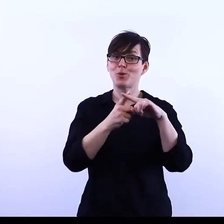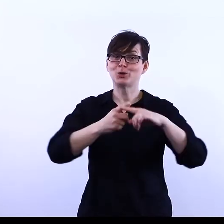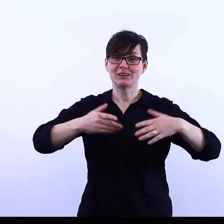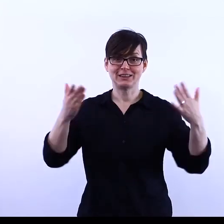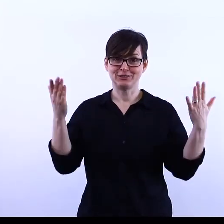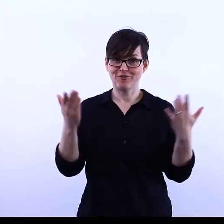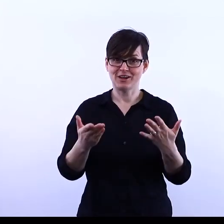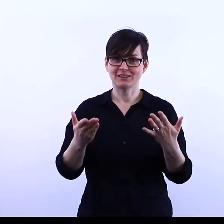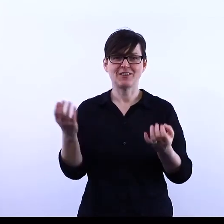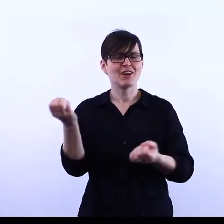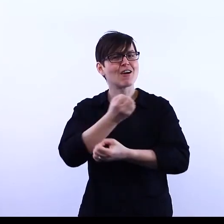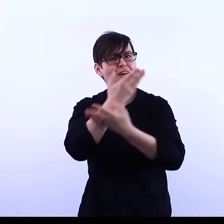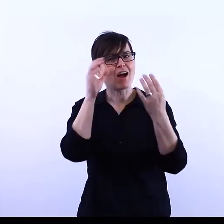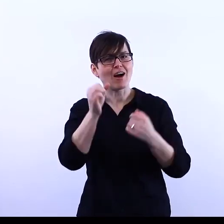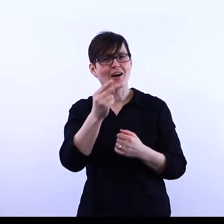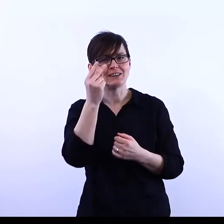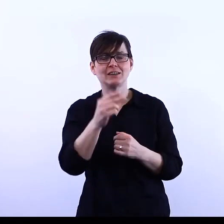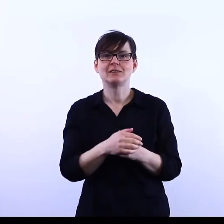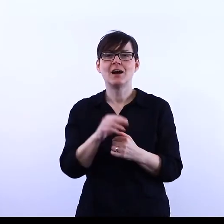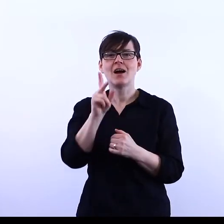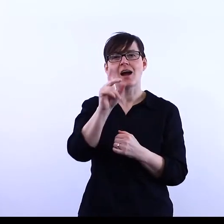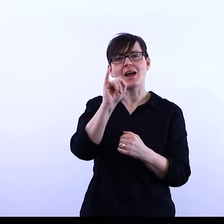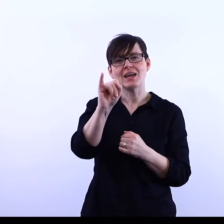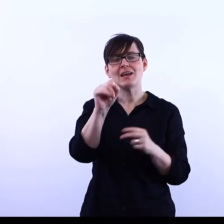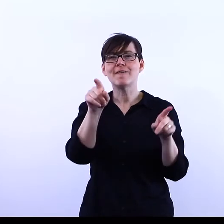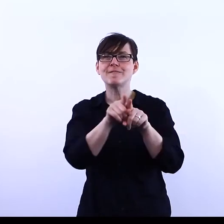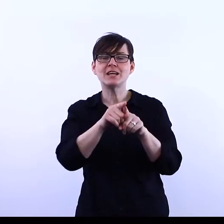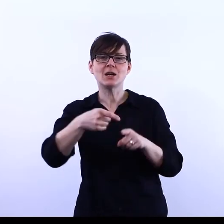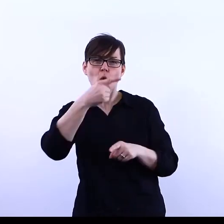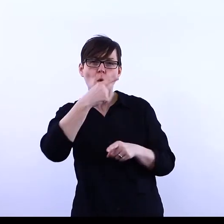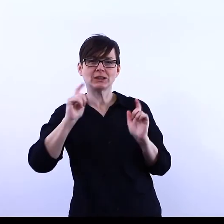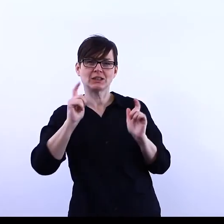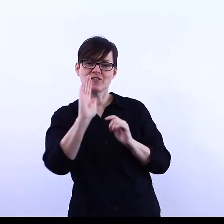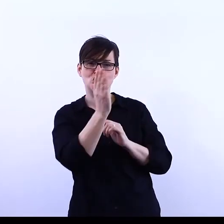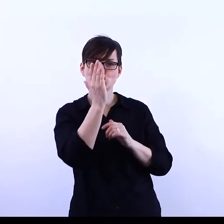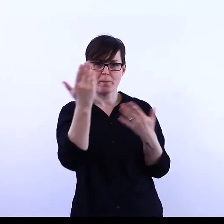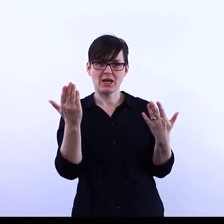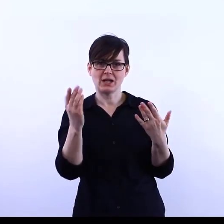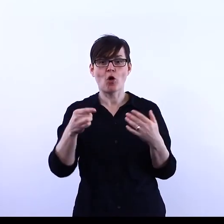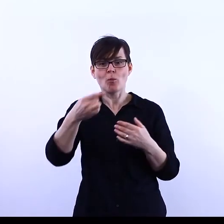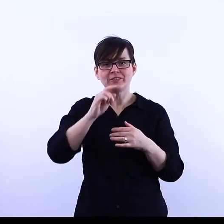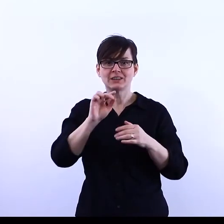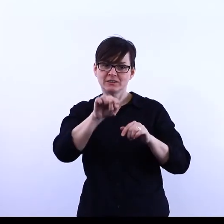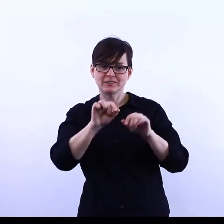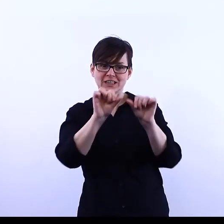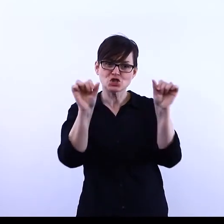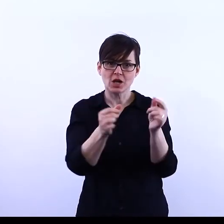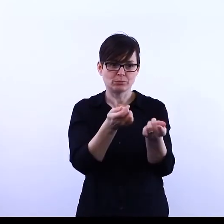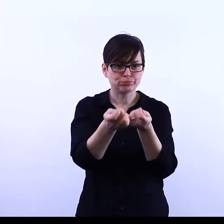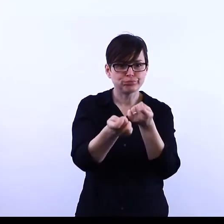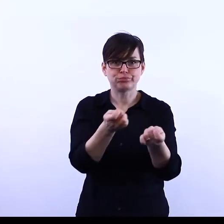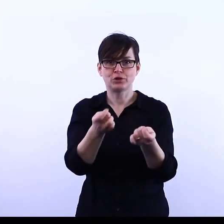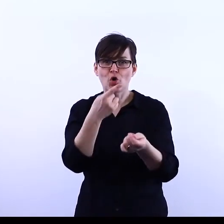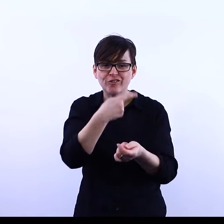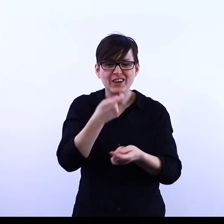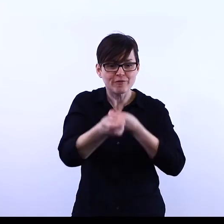eindeutig sehen, KI ist nur ein Spiegel von uns selbst. KI ist von uns gestaltet und macht das, was wir sozusagen getan haben und was in unseren